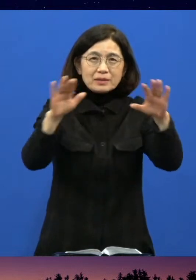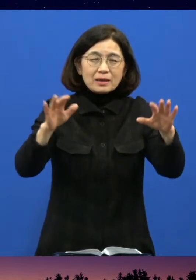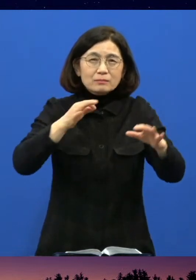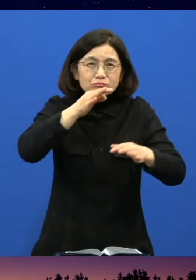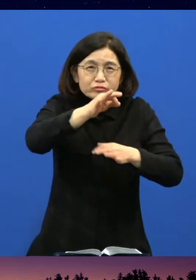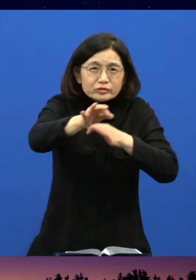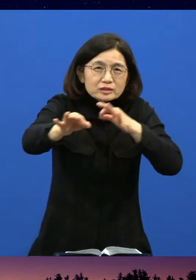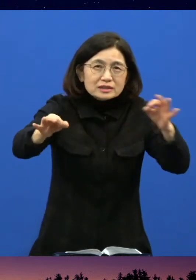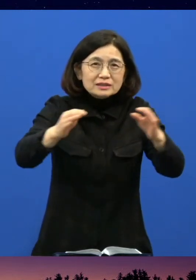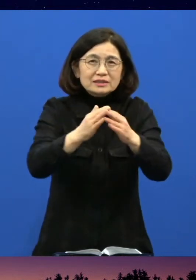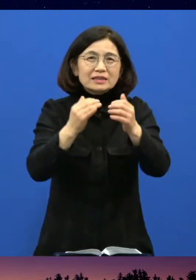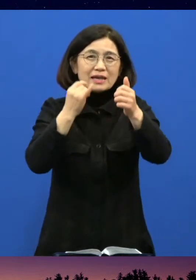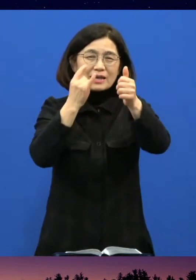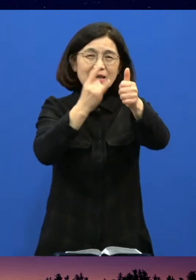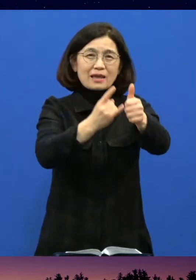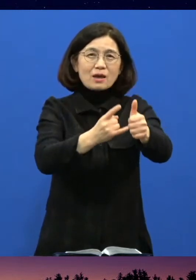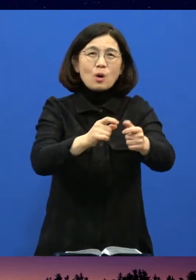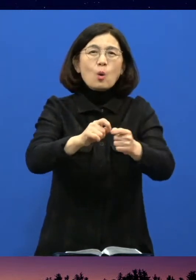참으시겠느냐.